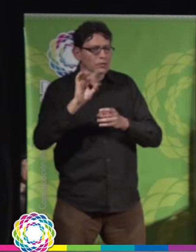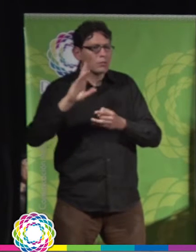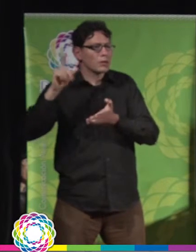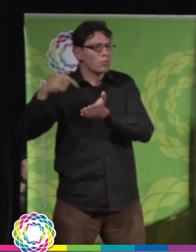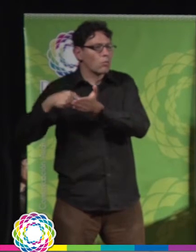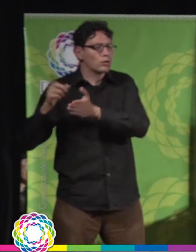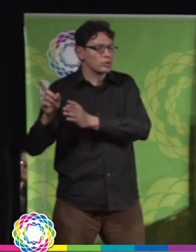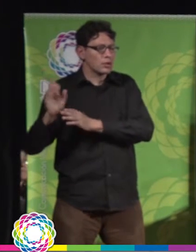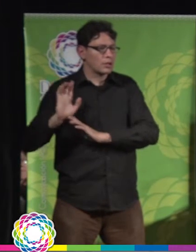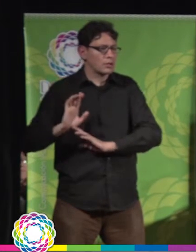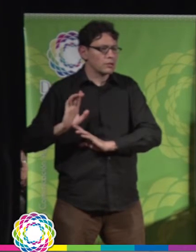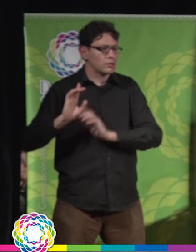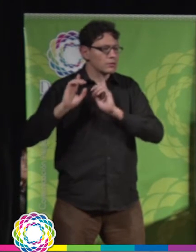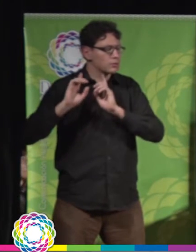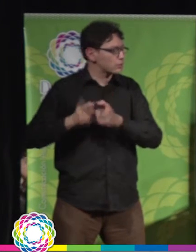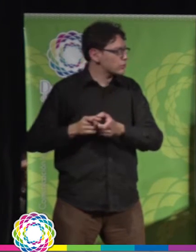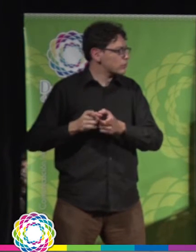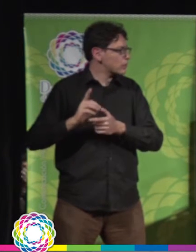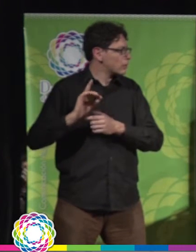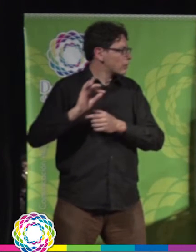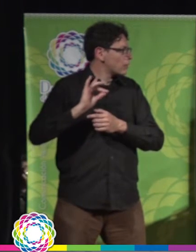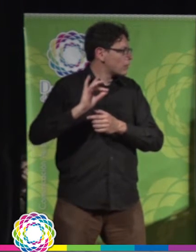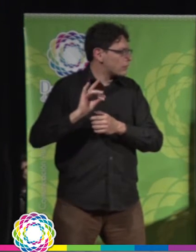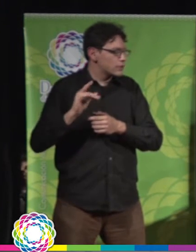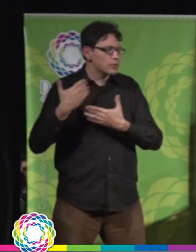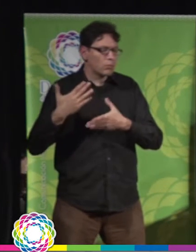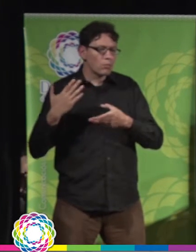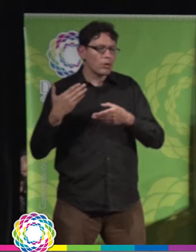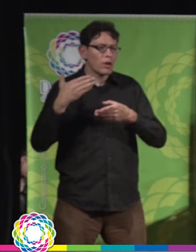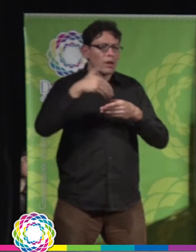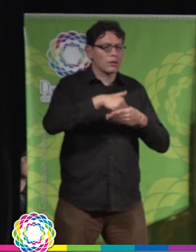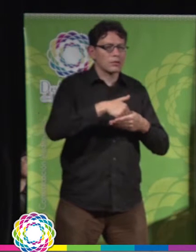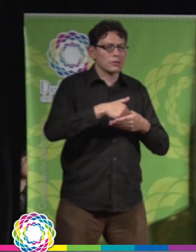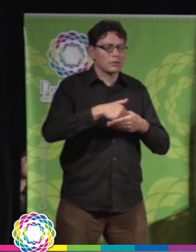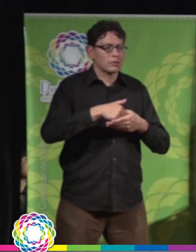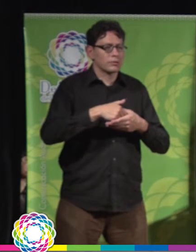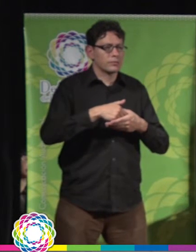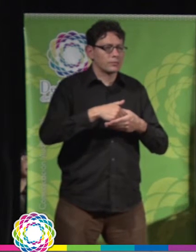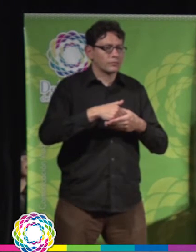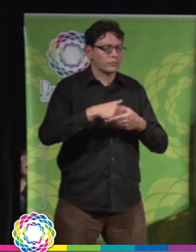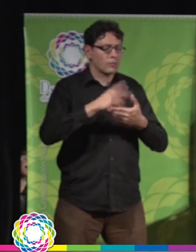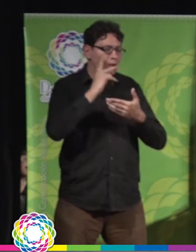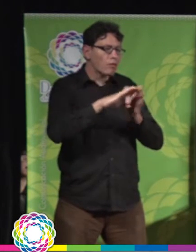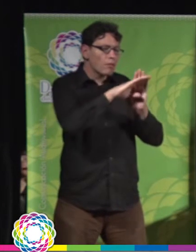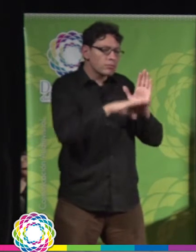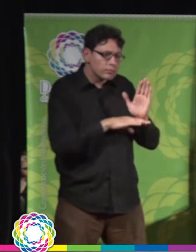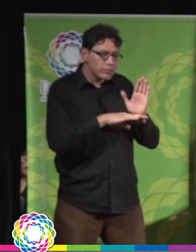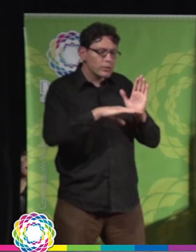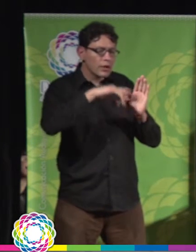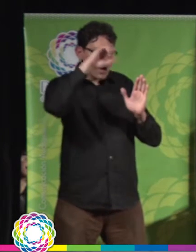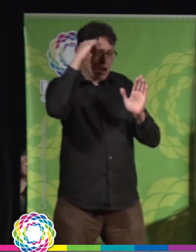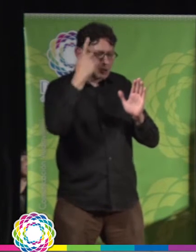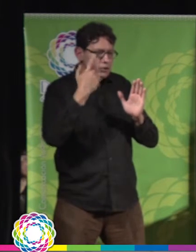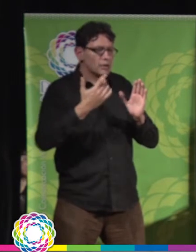la dificultad de ingresar a la agenda pública nacional es